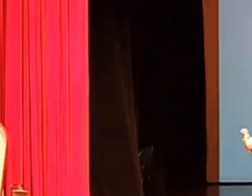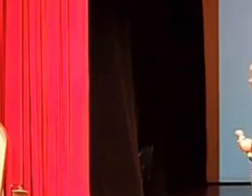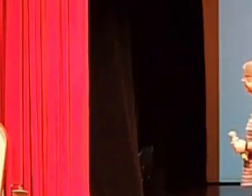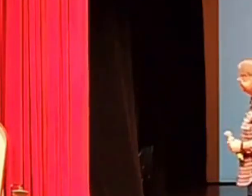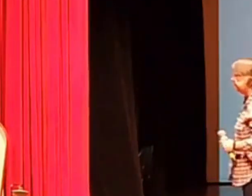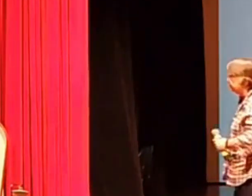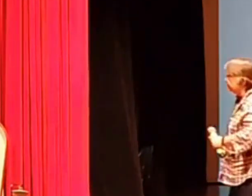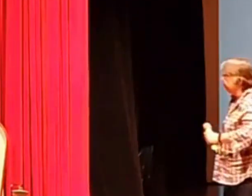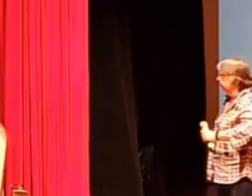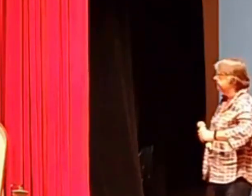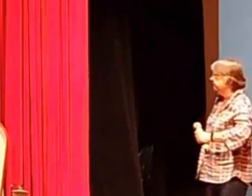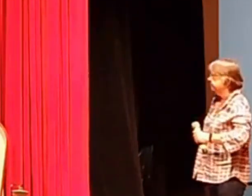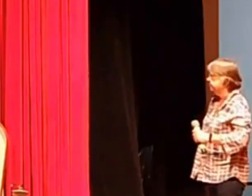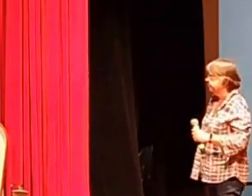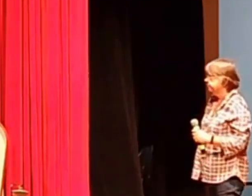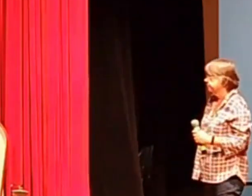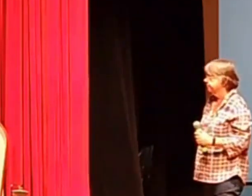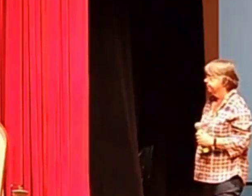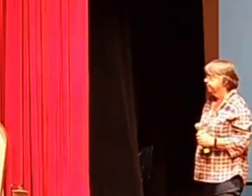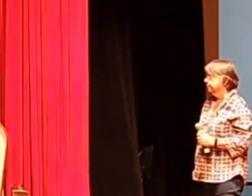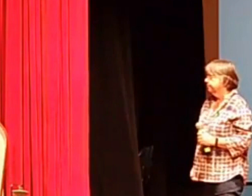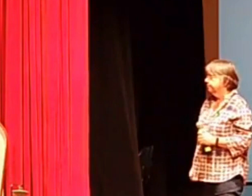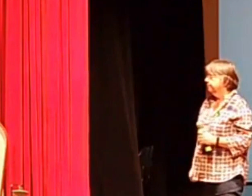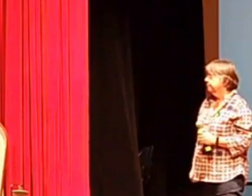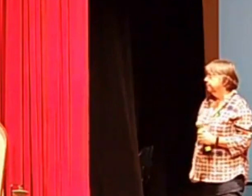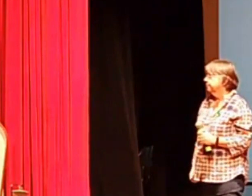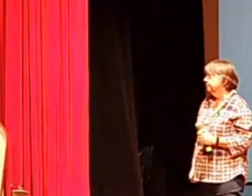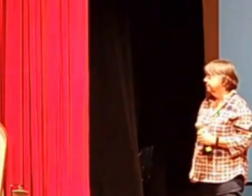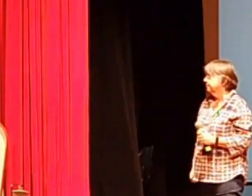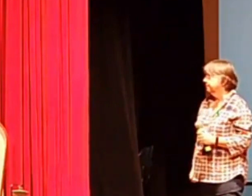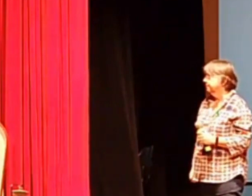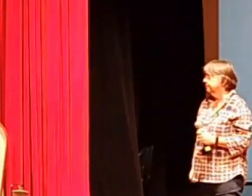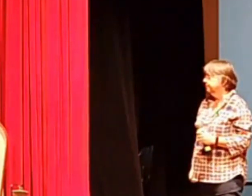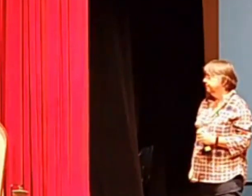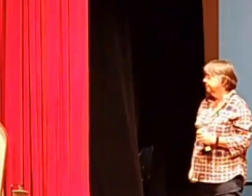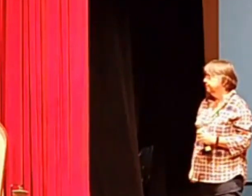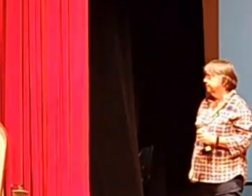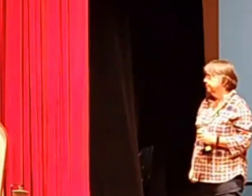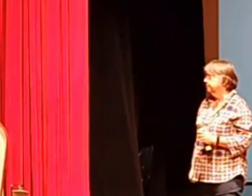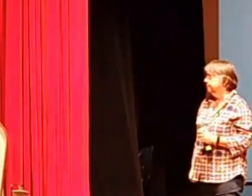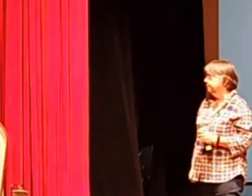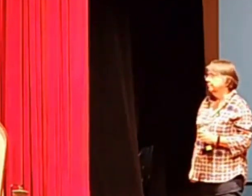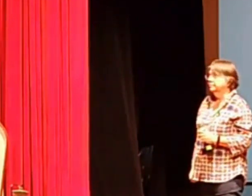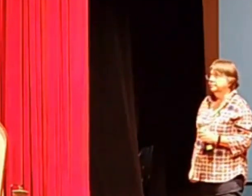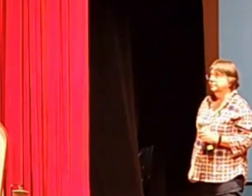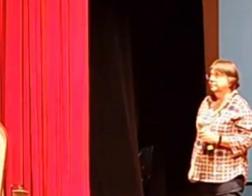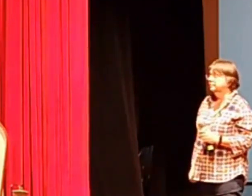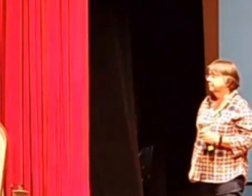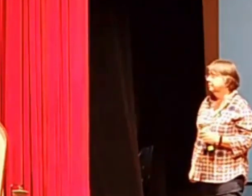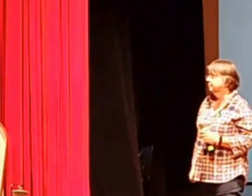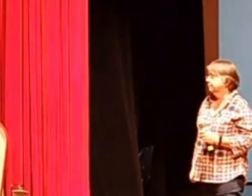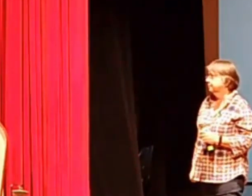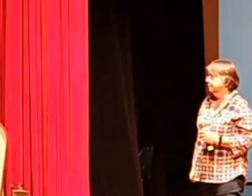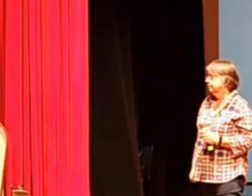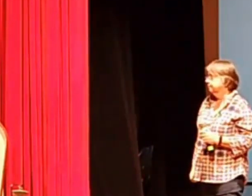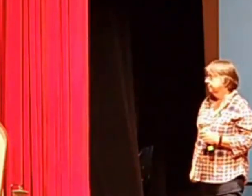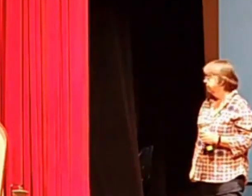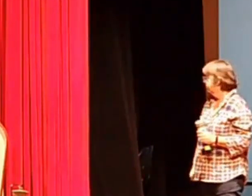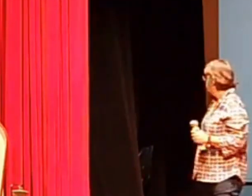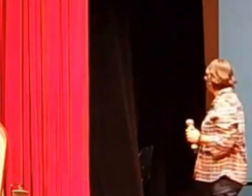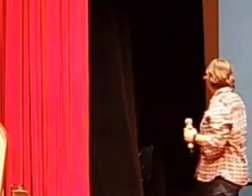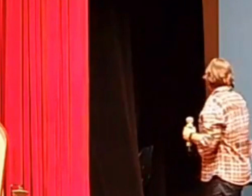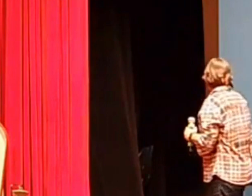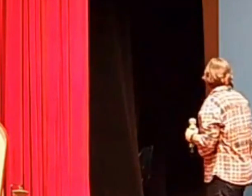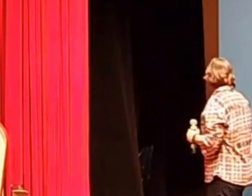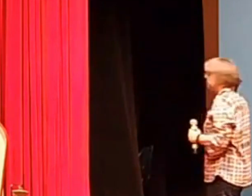manhã e a gente vai abrir para perguntas. Então, vocês tiverem, já deixam os papelzinhos aí com as perguntas, que logo vai estar passando a pessoa para